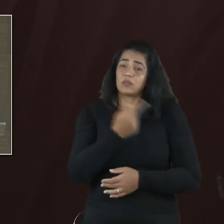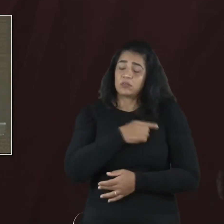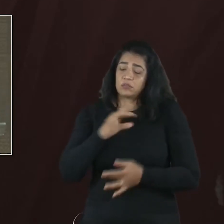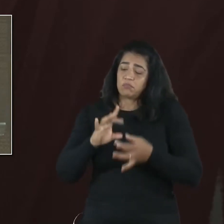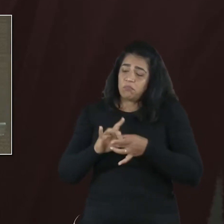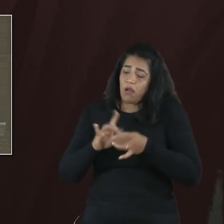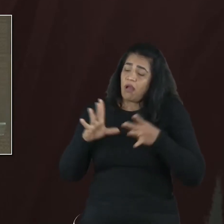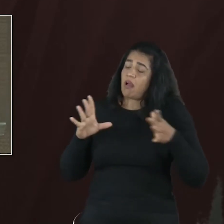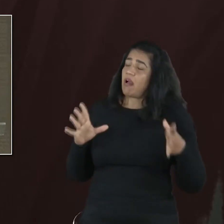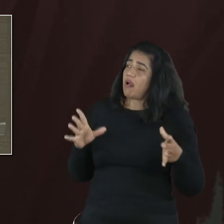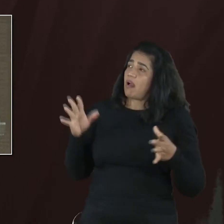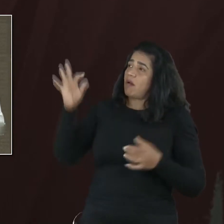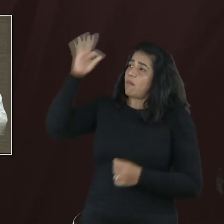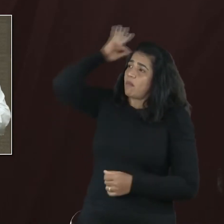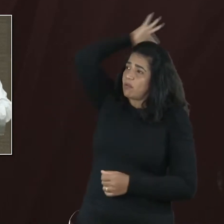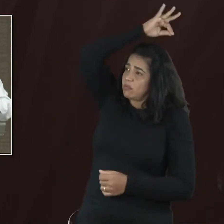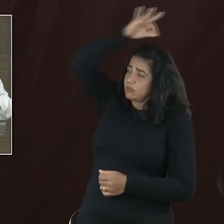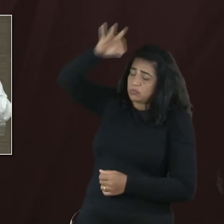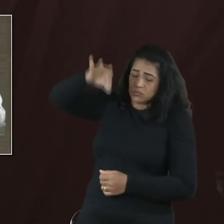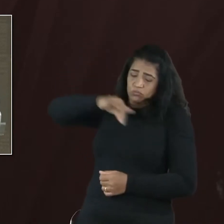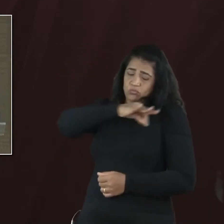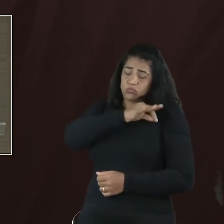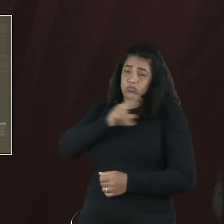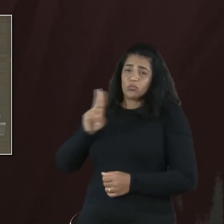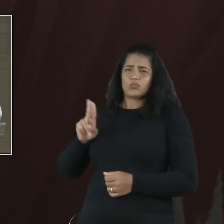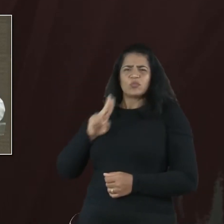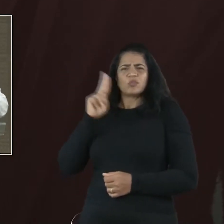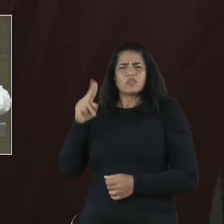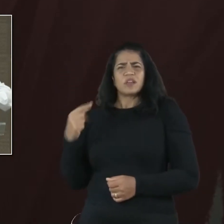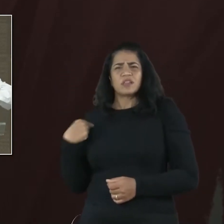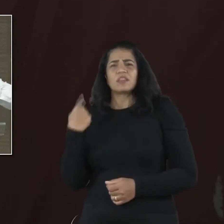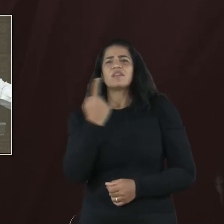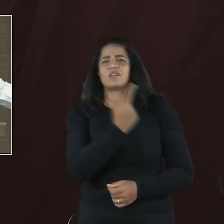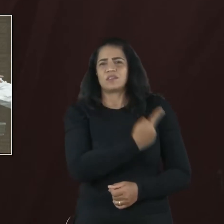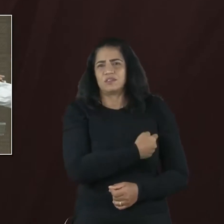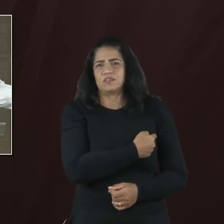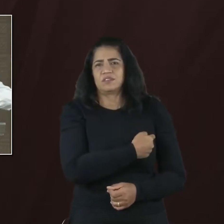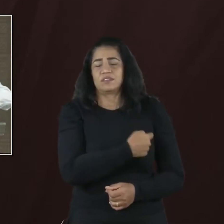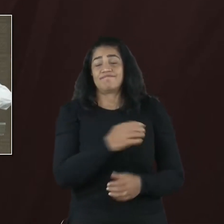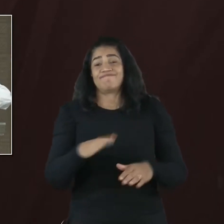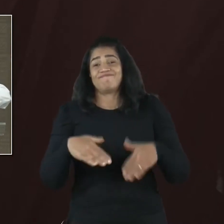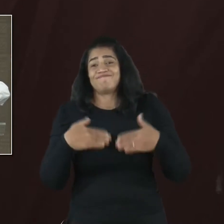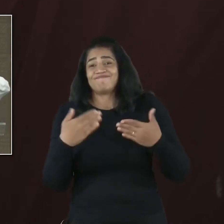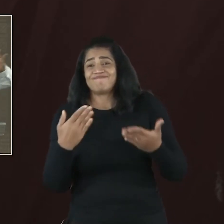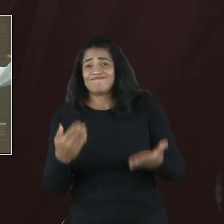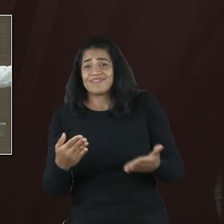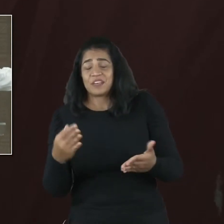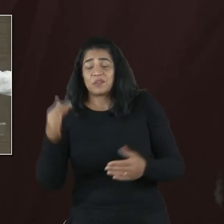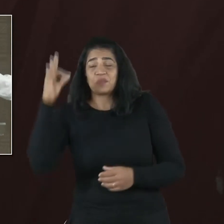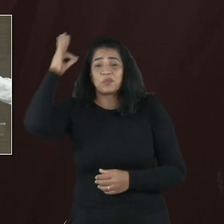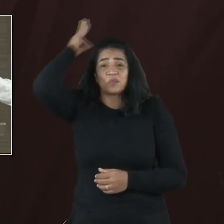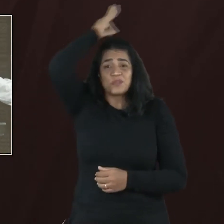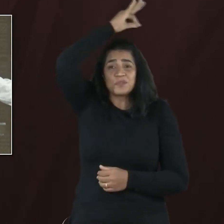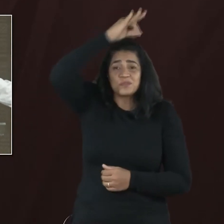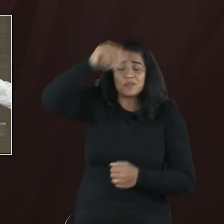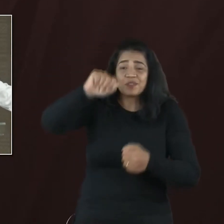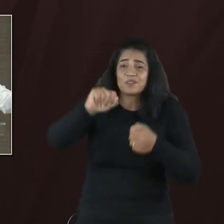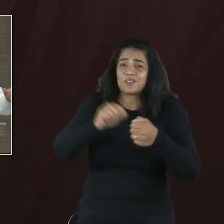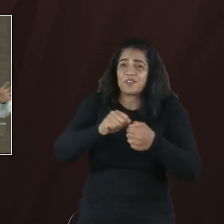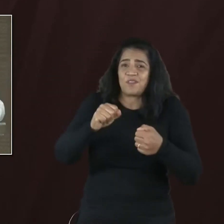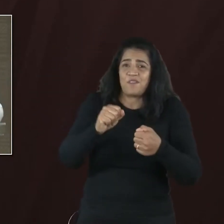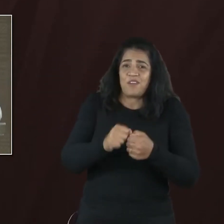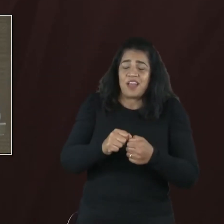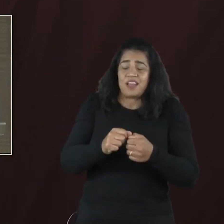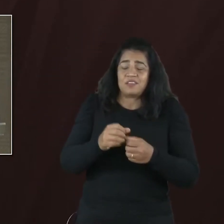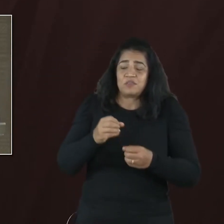Espírito nos usar. E quando o Espírito nos usa, irmão, Ele faz uma obra grandiosa. A